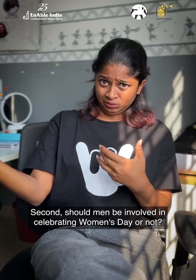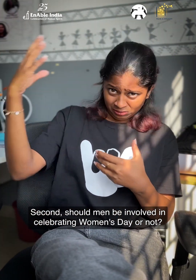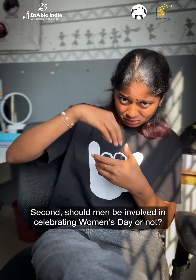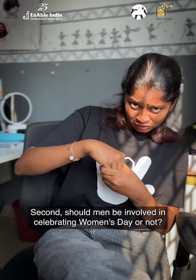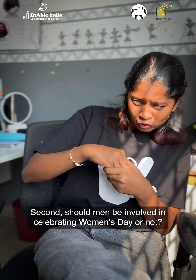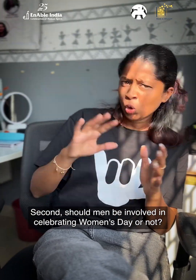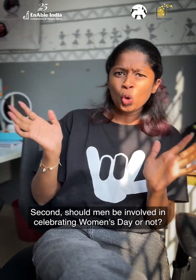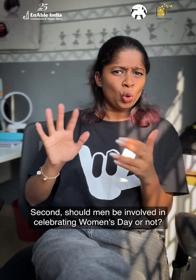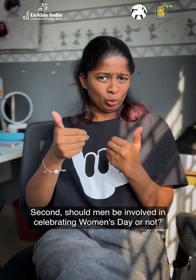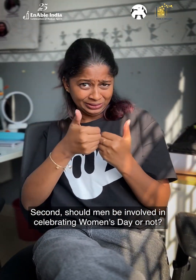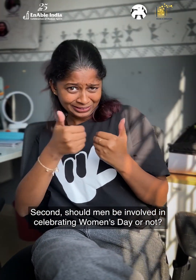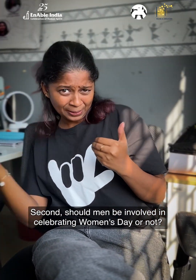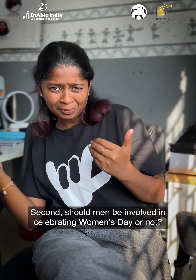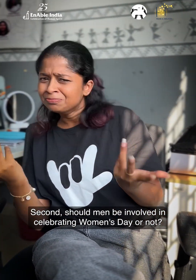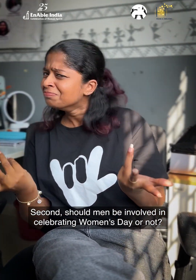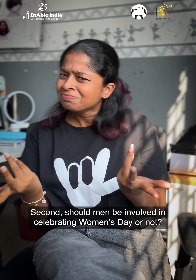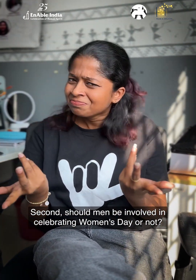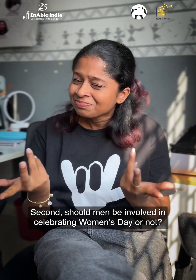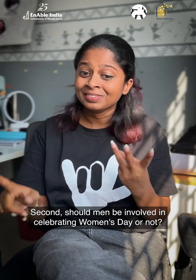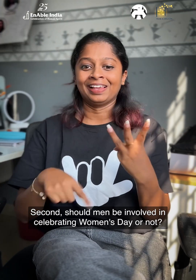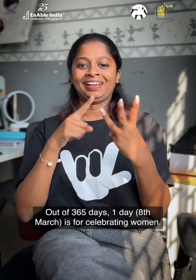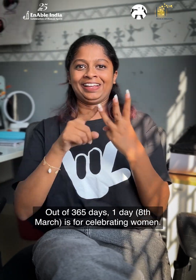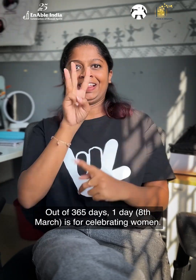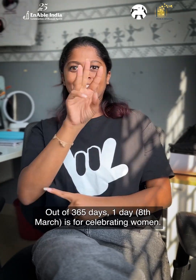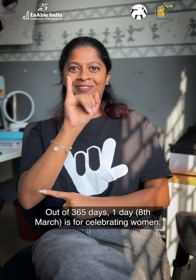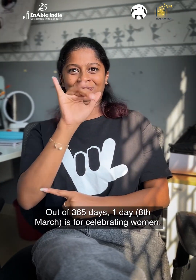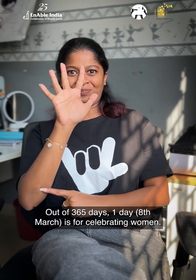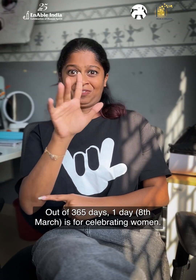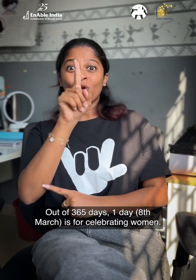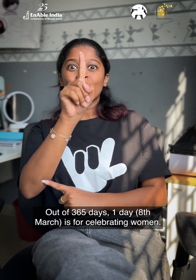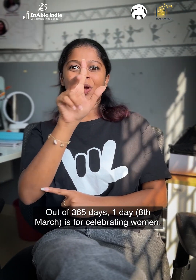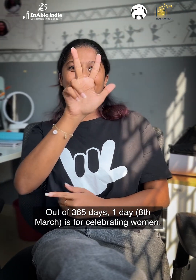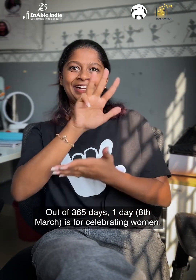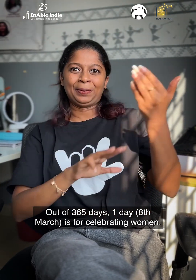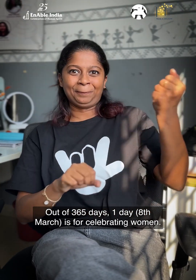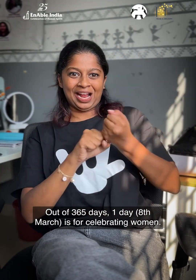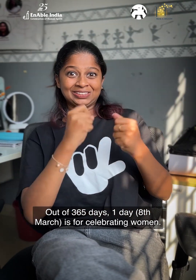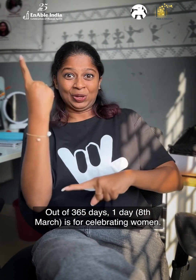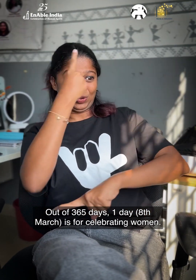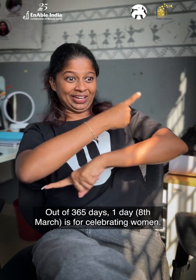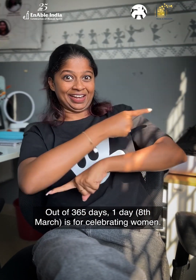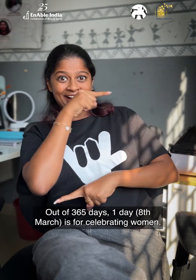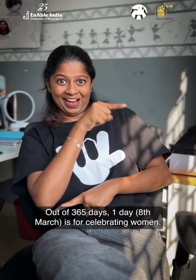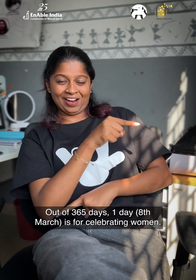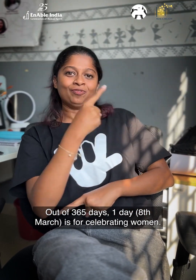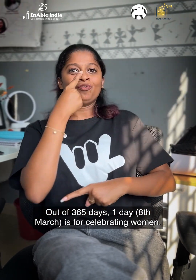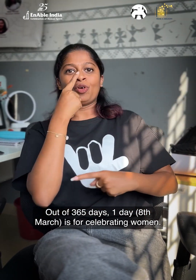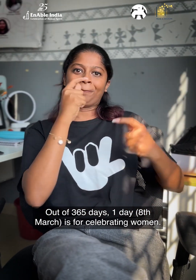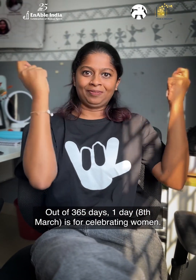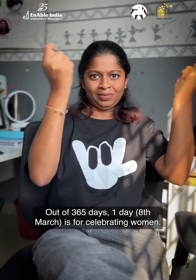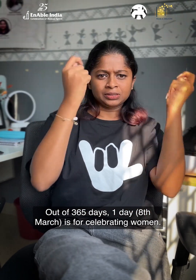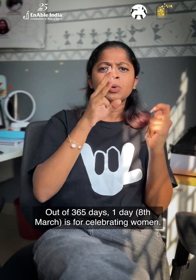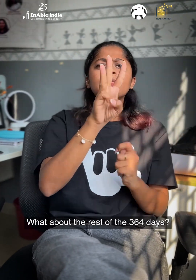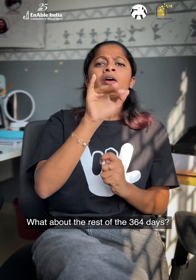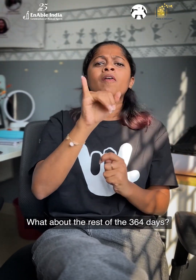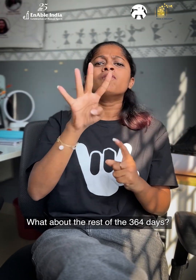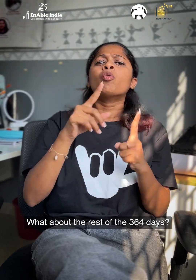शामिल होना चाहिए या नहीं? 365 दिनों में से एक दिन 8 मार्च महिला का जश्न मनाने के लिए झूठ बोला गया है।